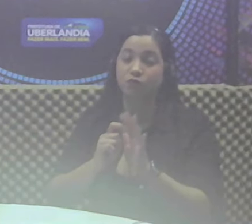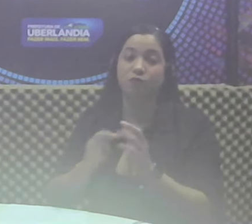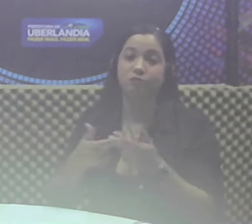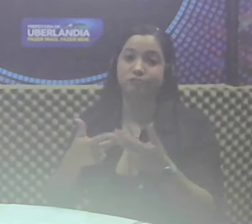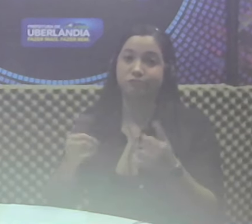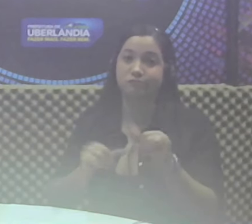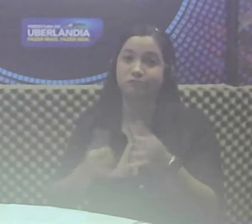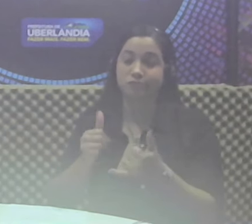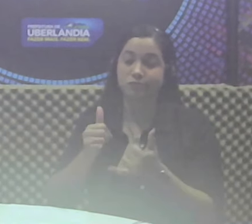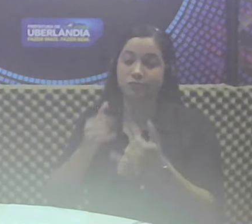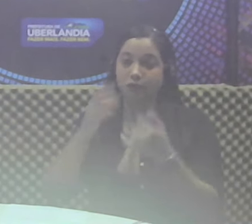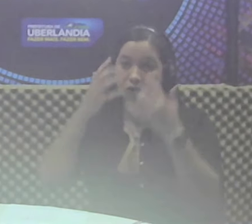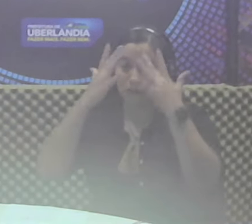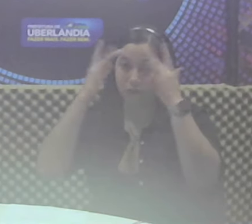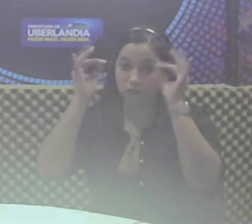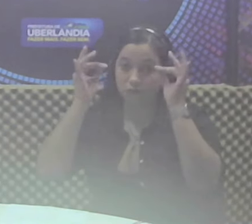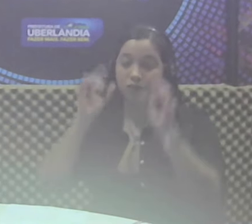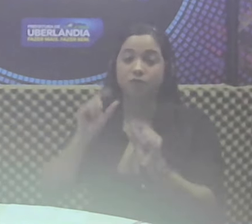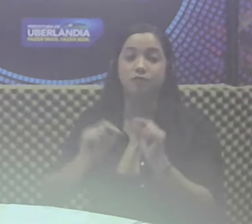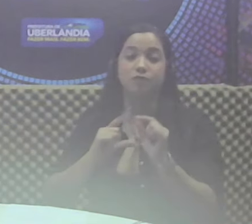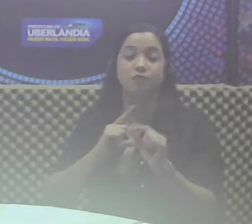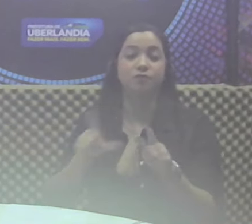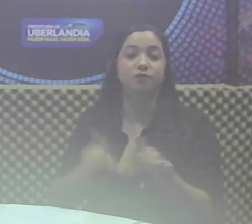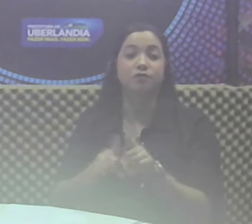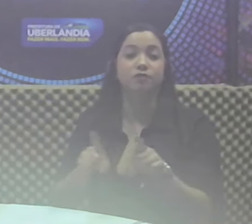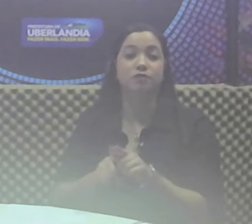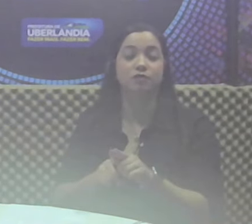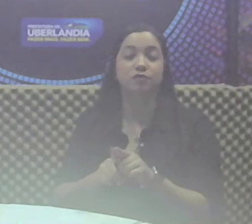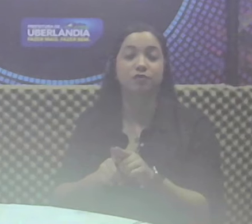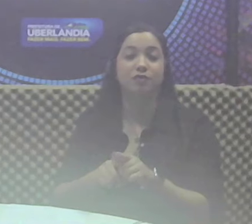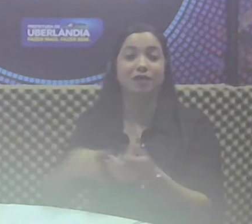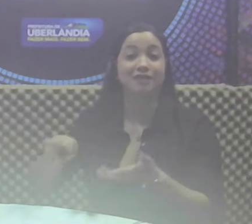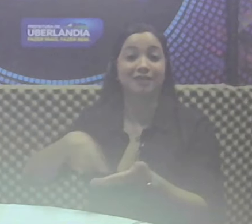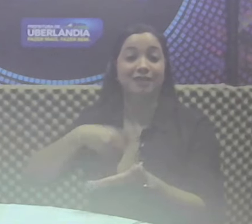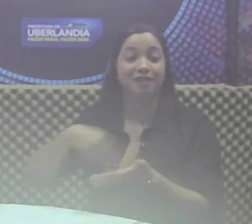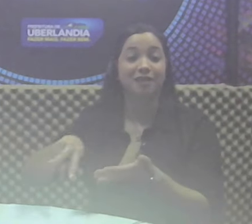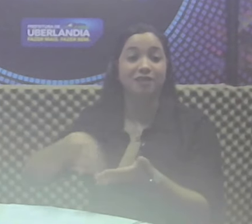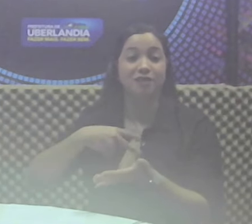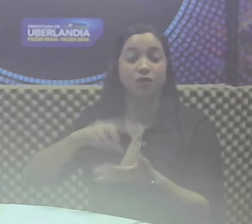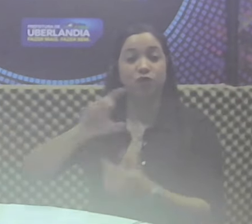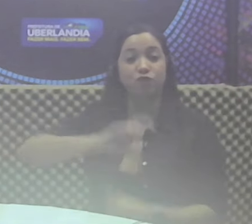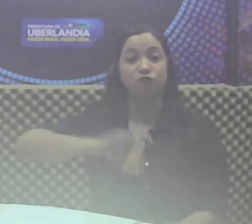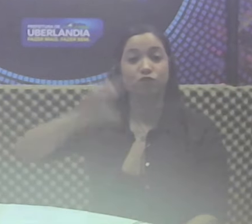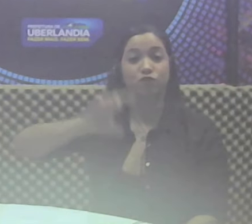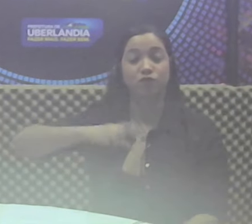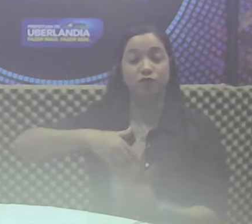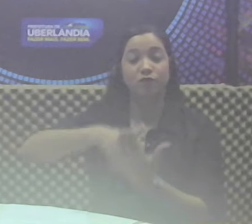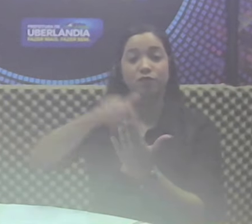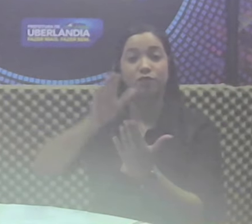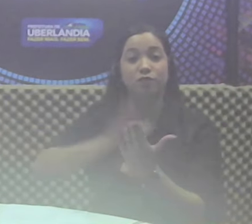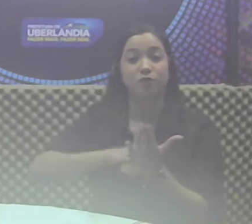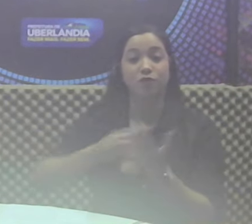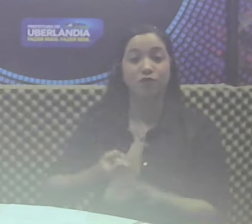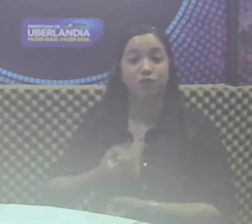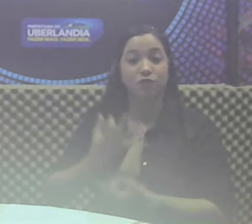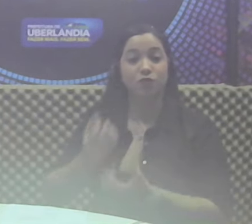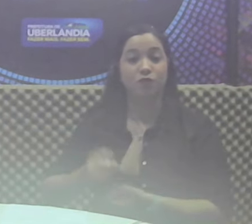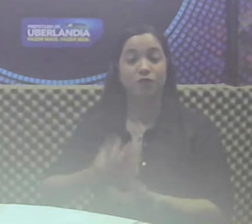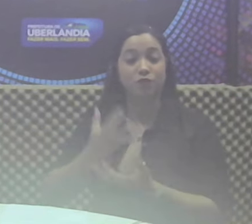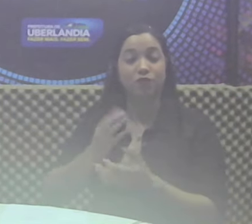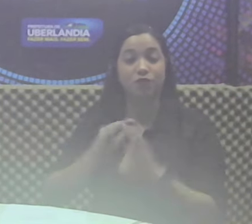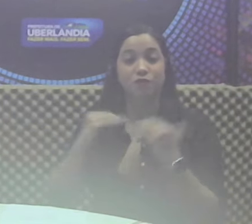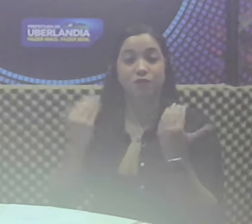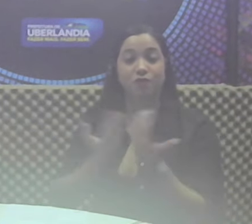substâncias psicoativas, serão realizadas oficinas de dança de rua e grafite, concurso de poesia e rodas